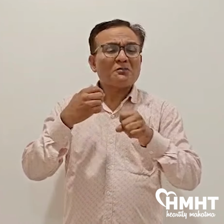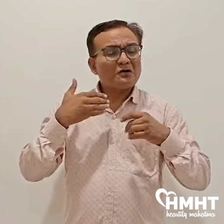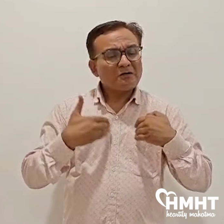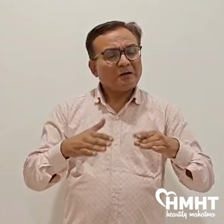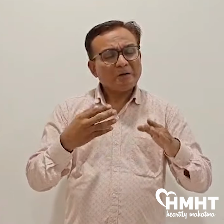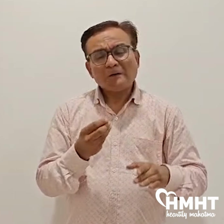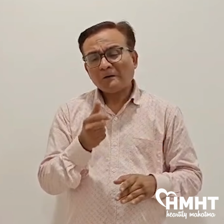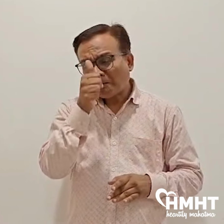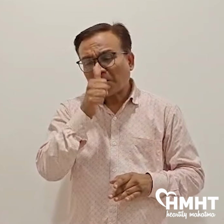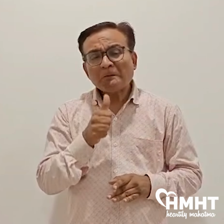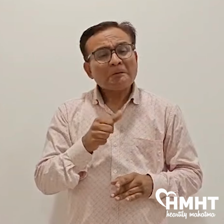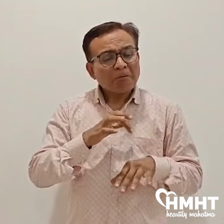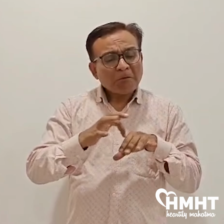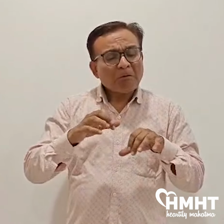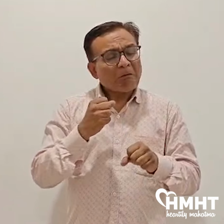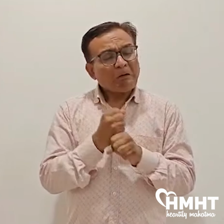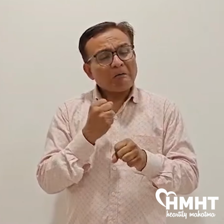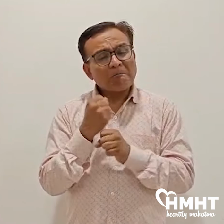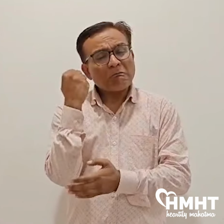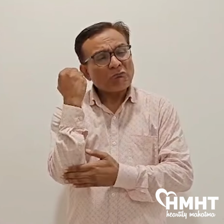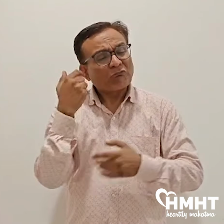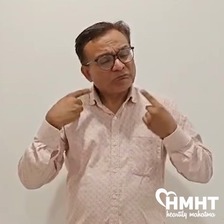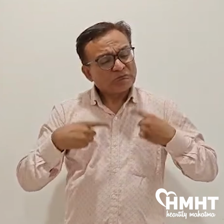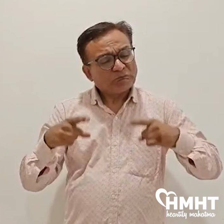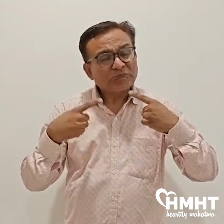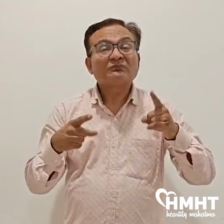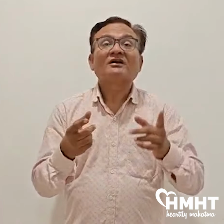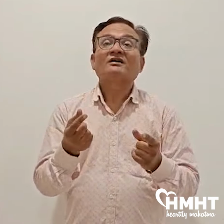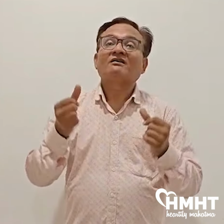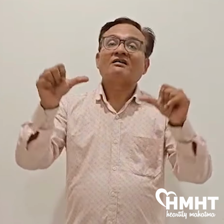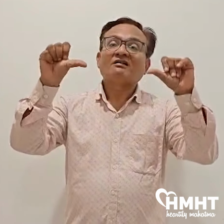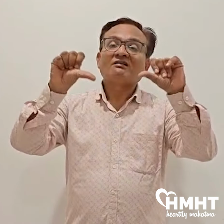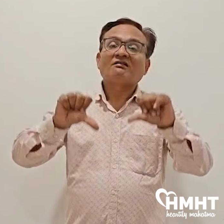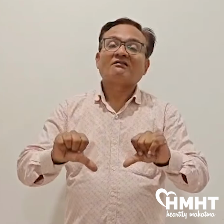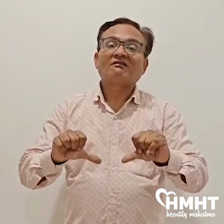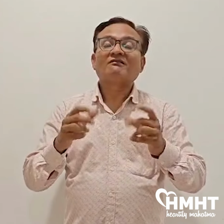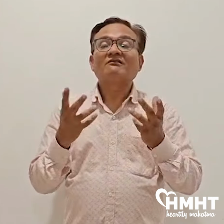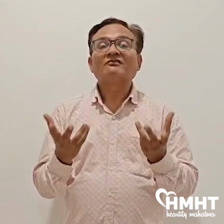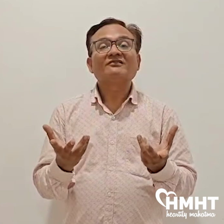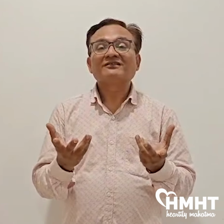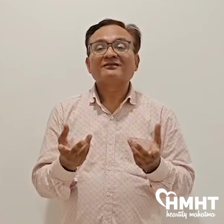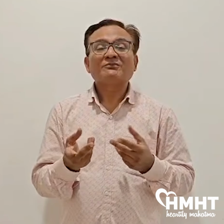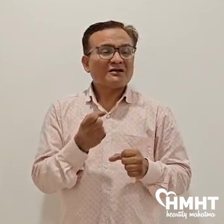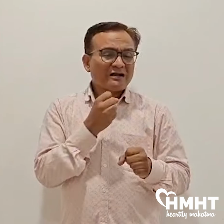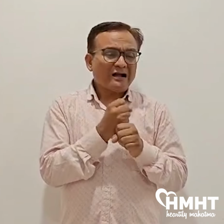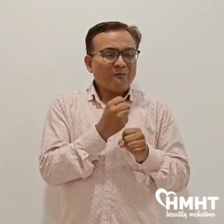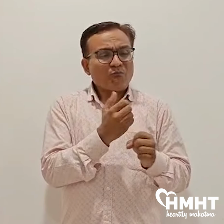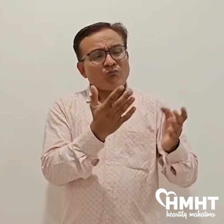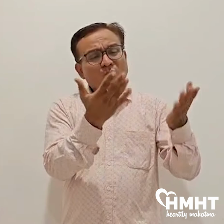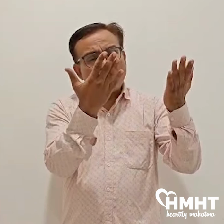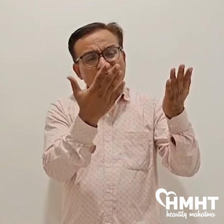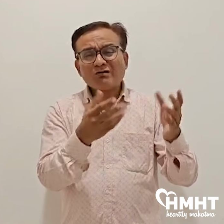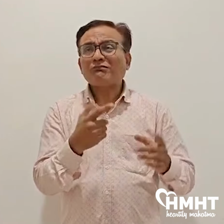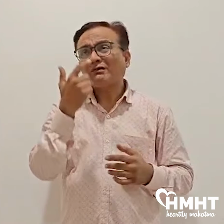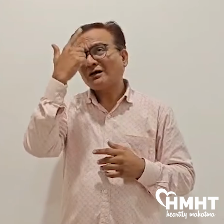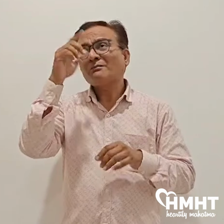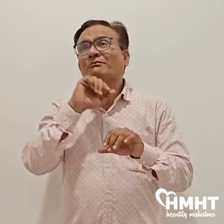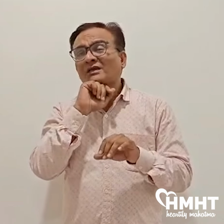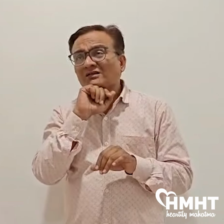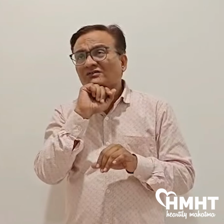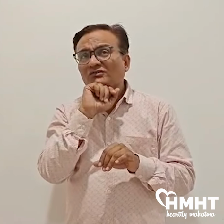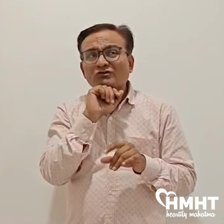ત્યાંથી ધંધો તોય ખોટ લાવીને ઊભી રહે છે. એટલે પછી પુરુષાર્થ કરવો કે પ્રારબ્ધમાં છે એ મળશે,